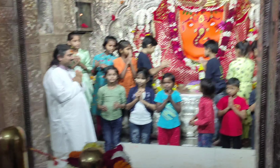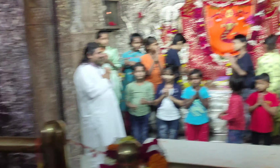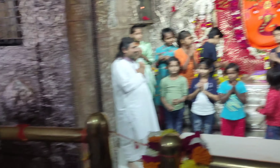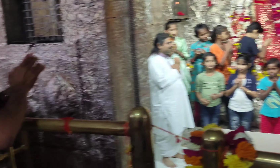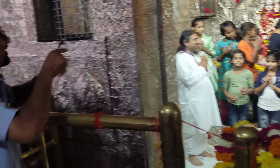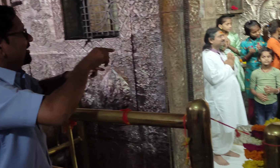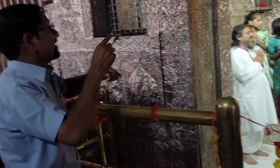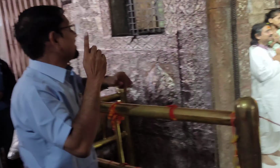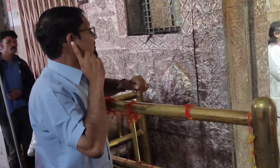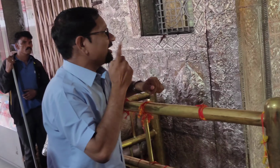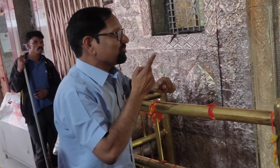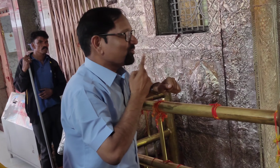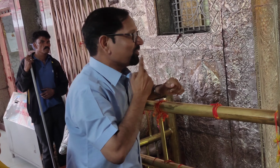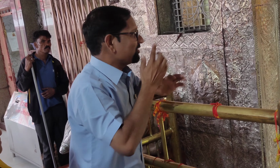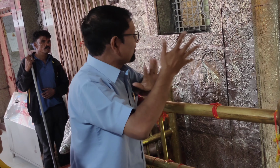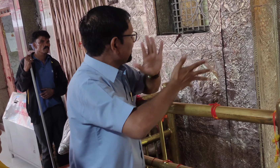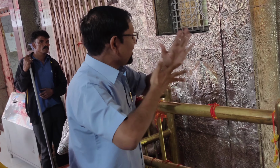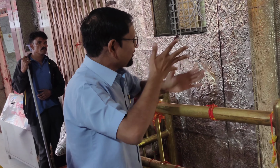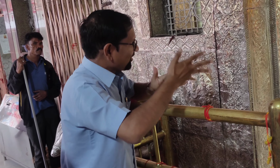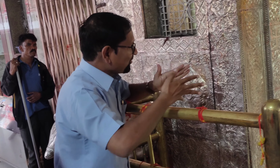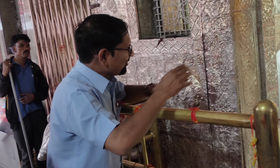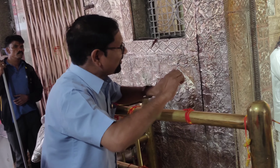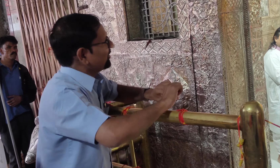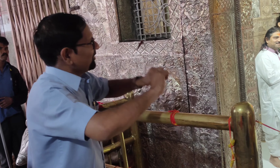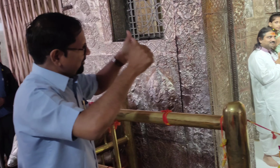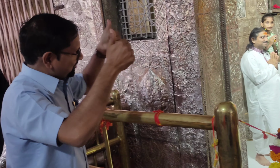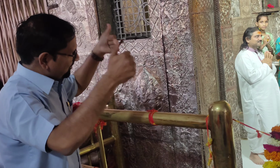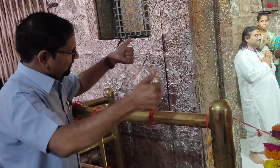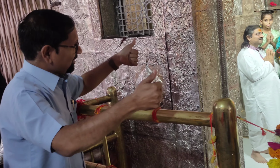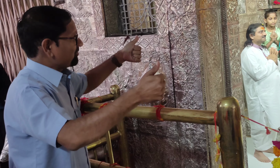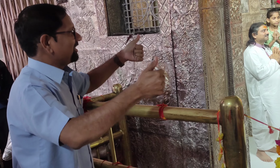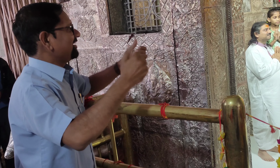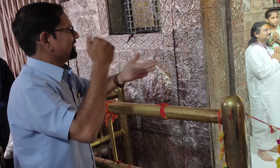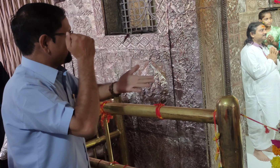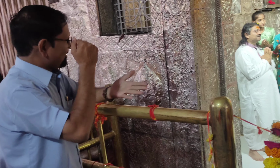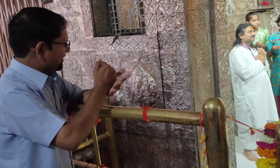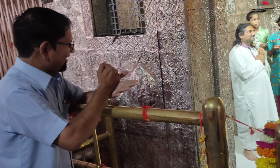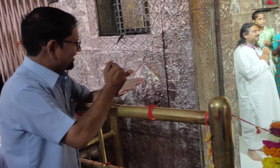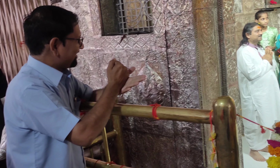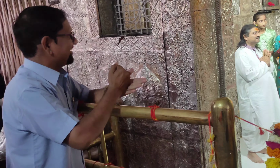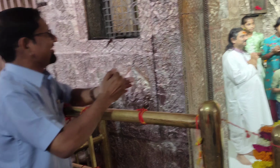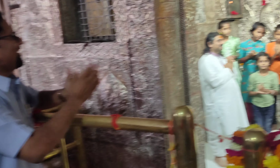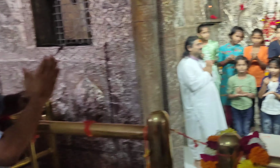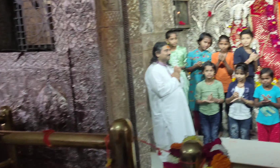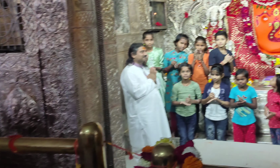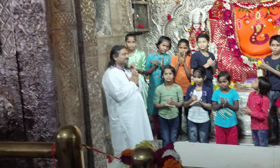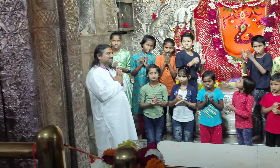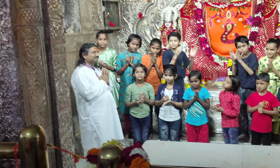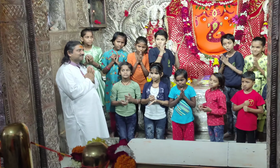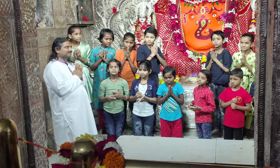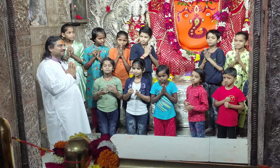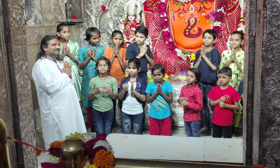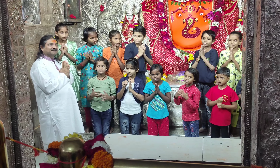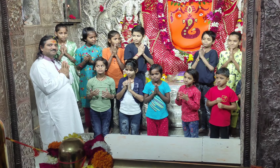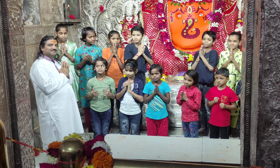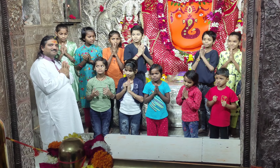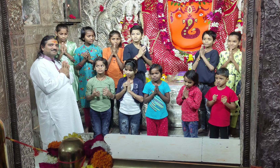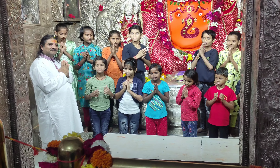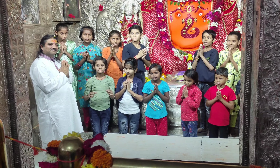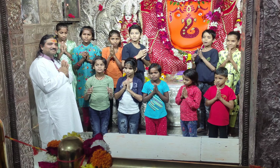हैं कि हमारी मूक बधिरों की भाषा को संवैधानिक दर्जा मिले, और ये प्रार्थना है और